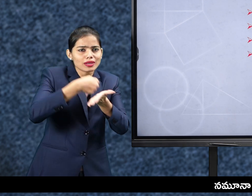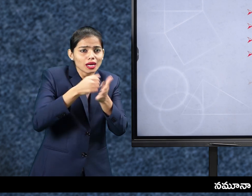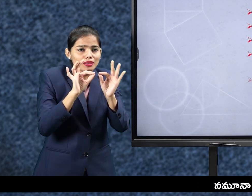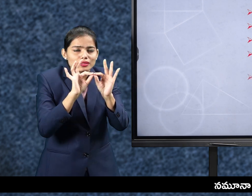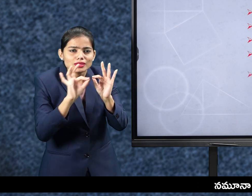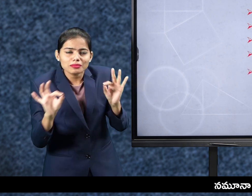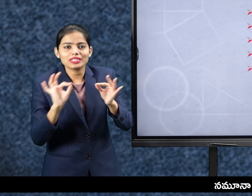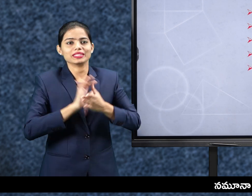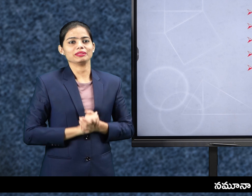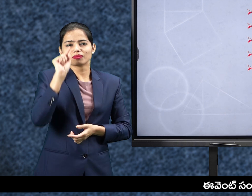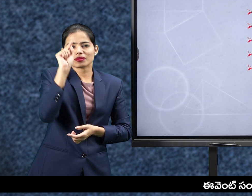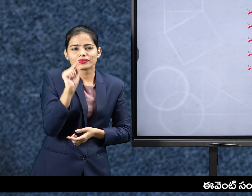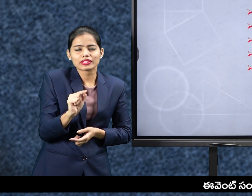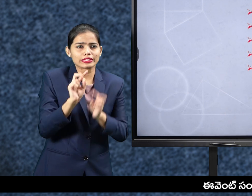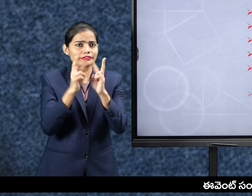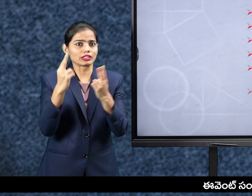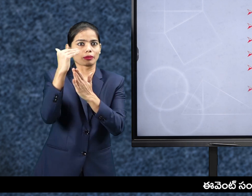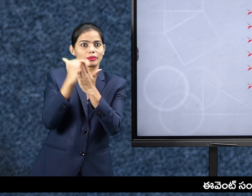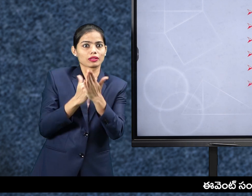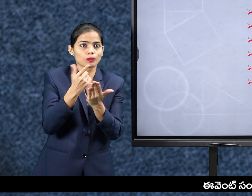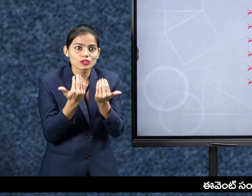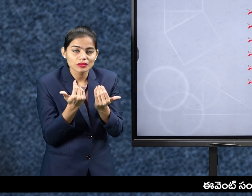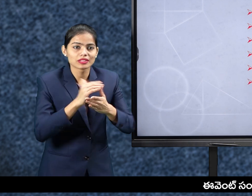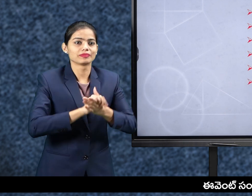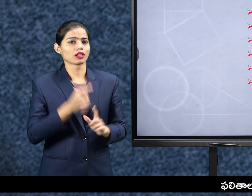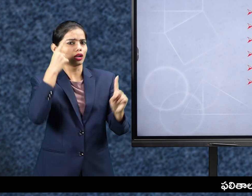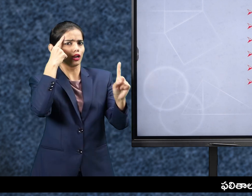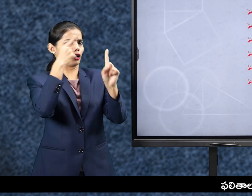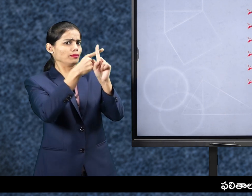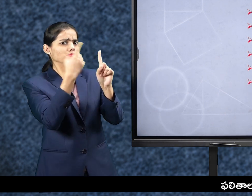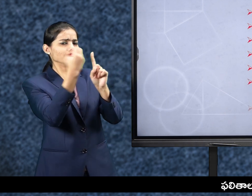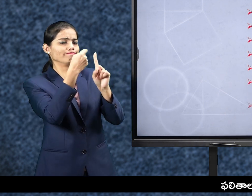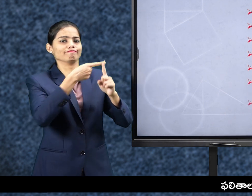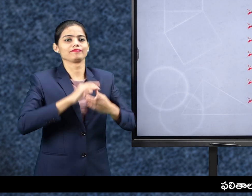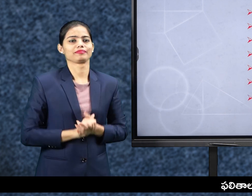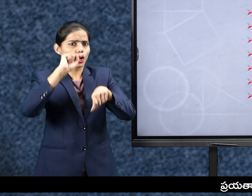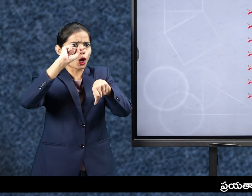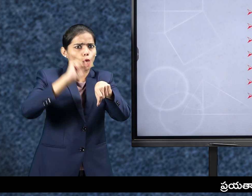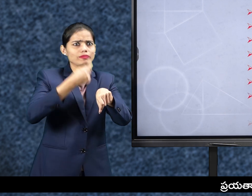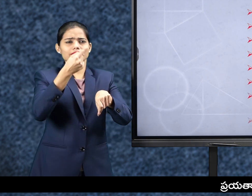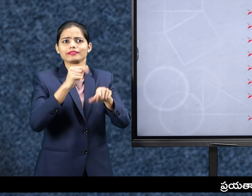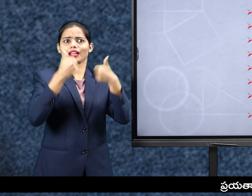నమూనా స్థలం, ఈవెంట్ సంభావ్యత, ఫలితాలు మరియు ప్రయత్నాలు.